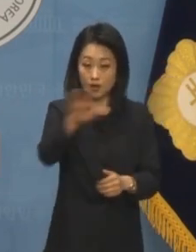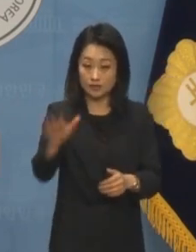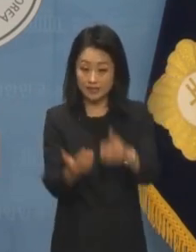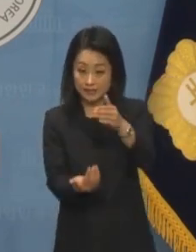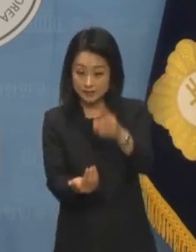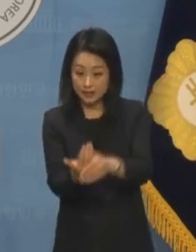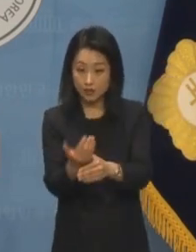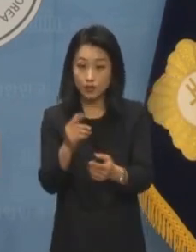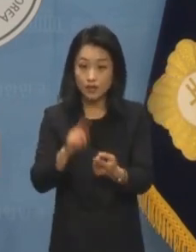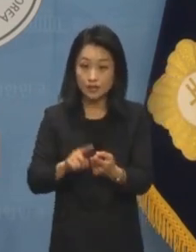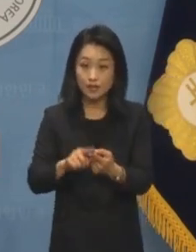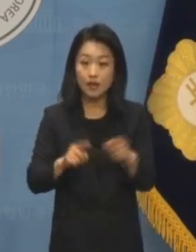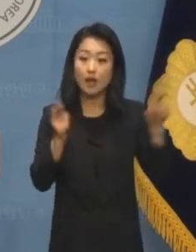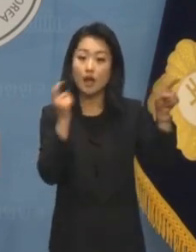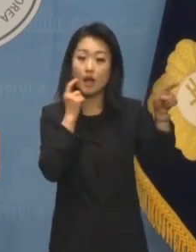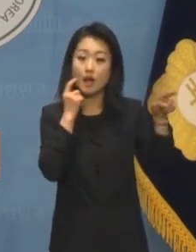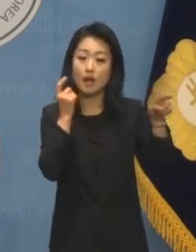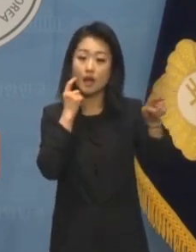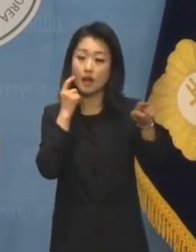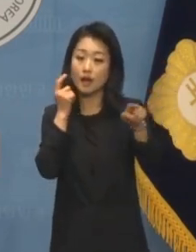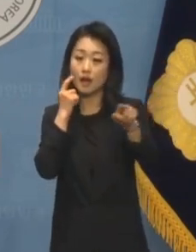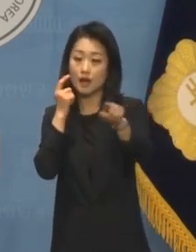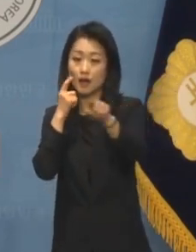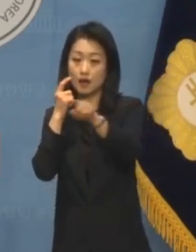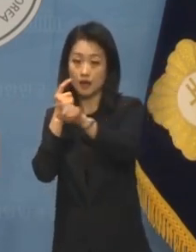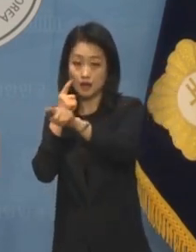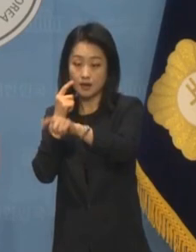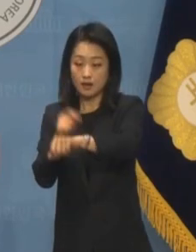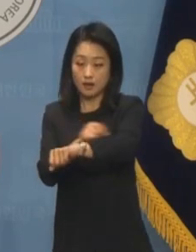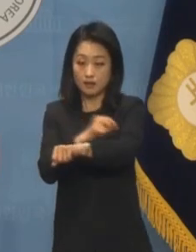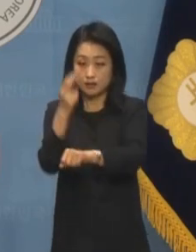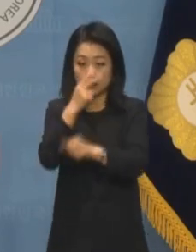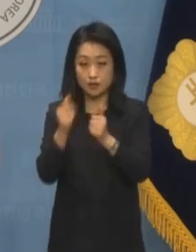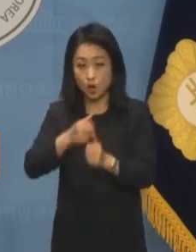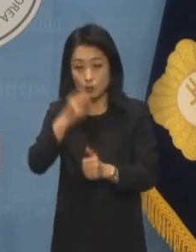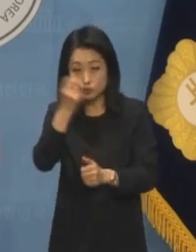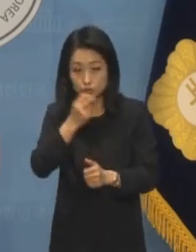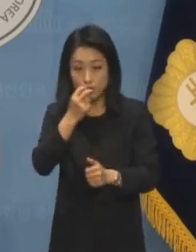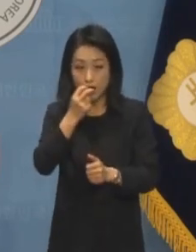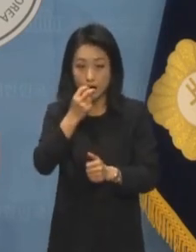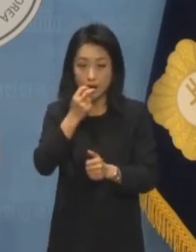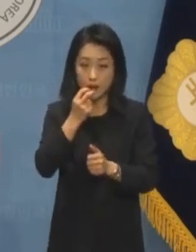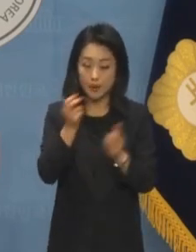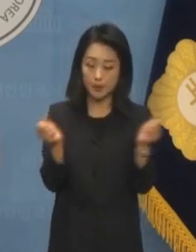끝없는 거짓말을 만들어내며 특검 수사를 회피하고 있습니다.